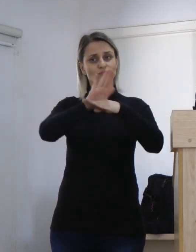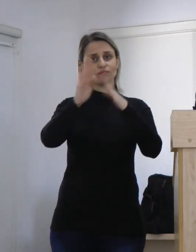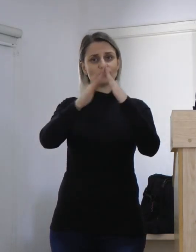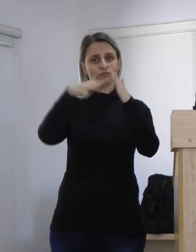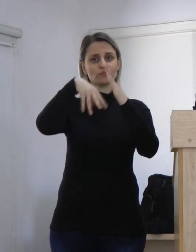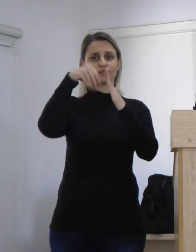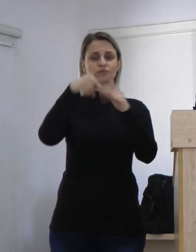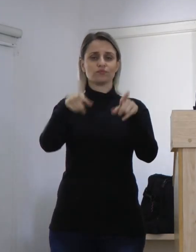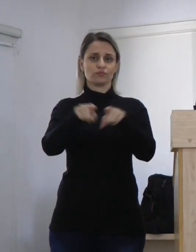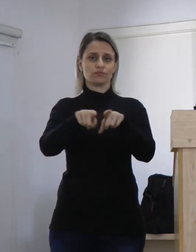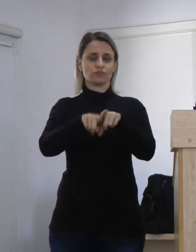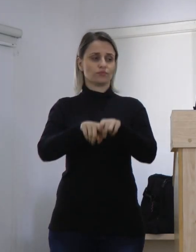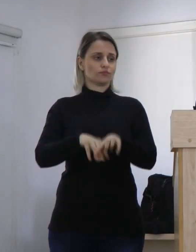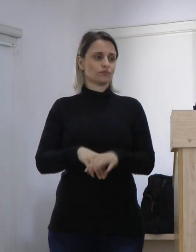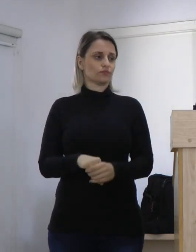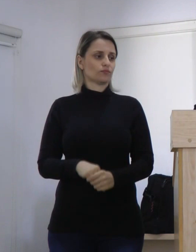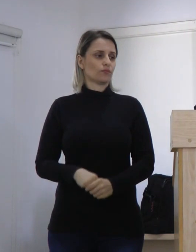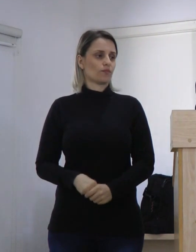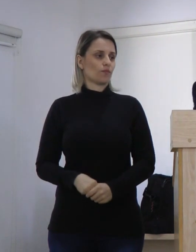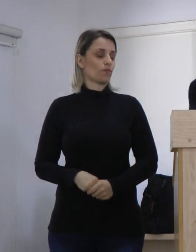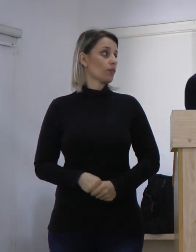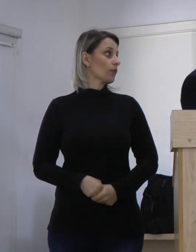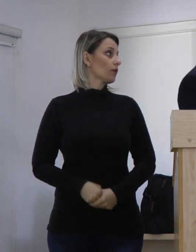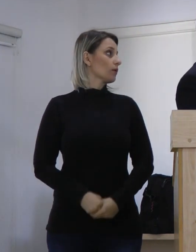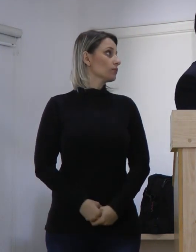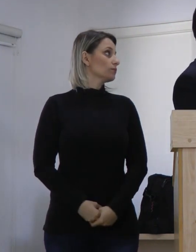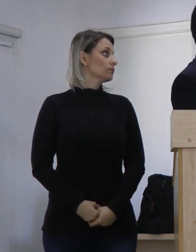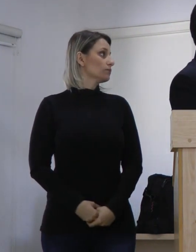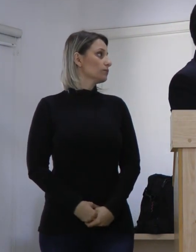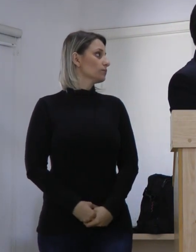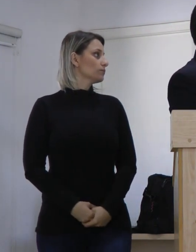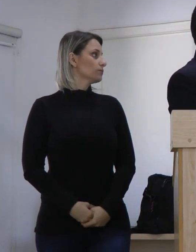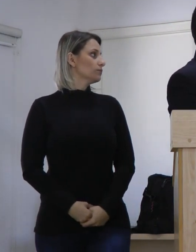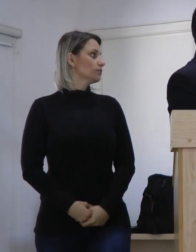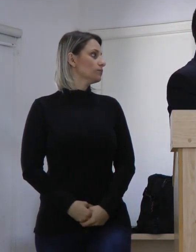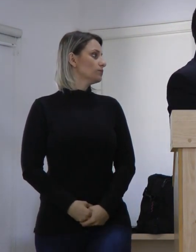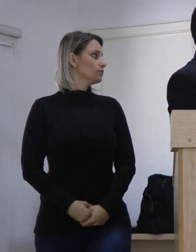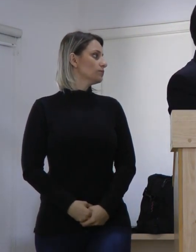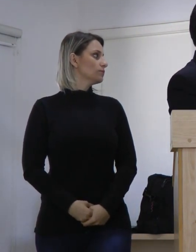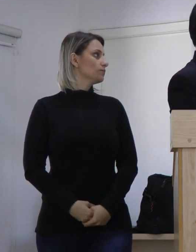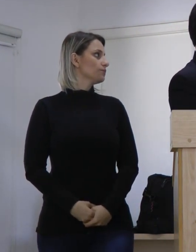não é? Não vai dar tempo da gente comentar o resto.